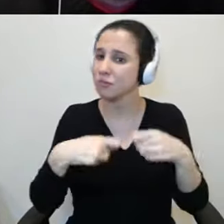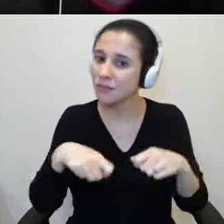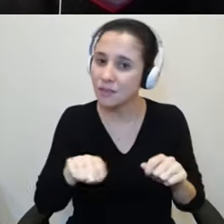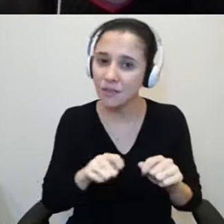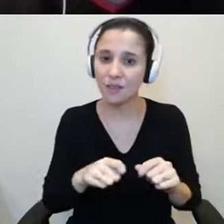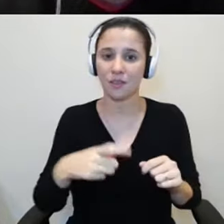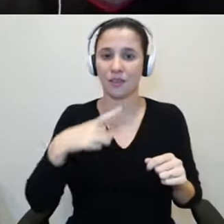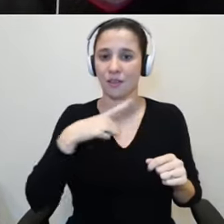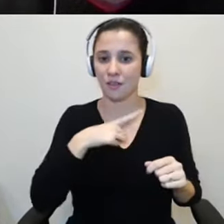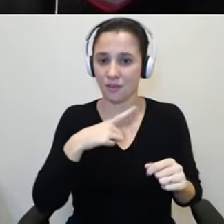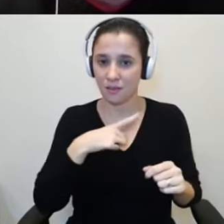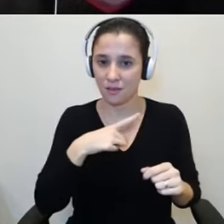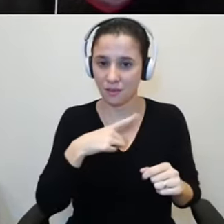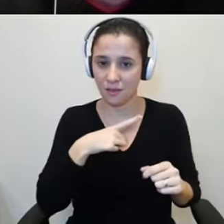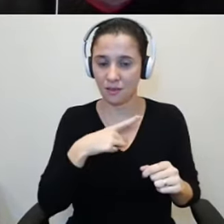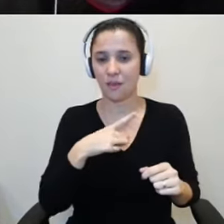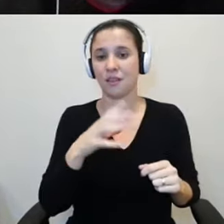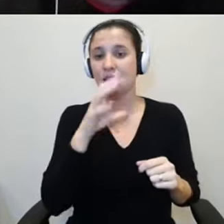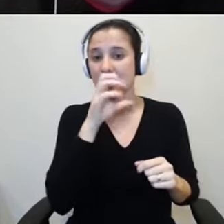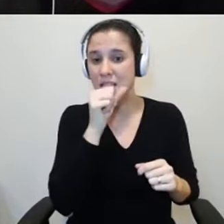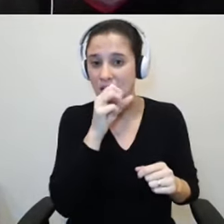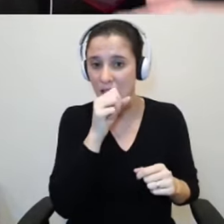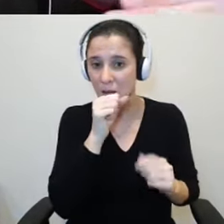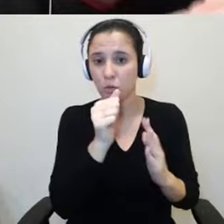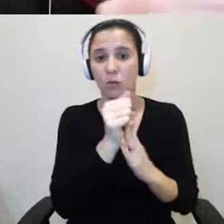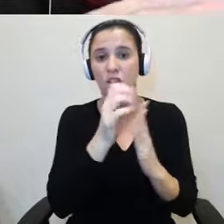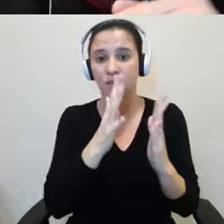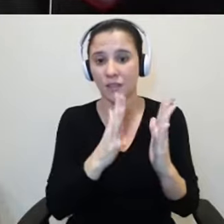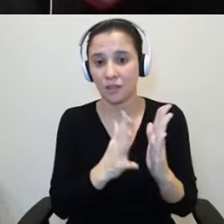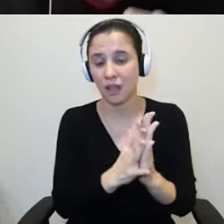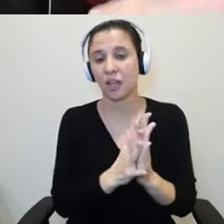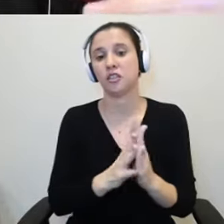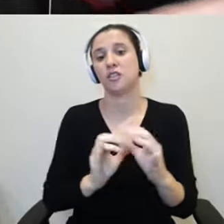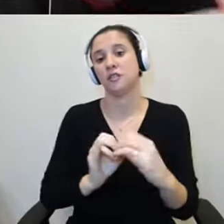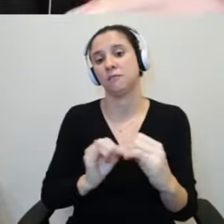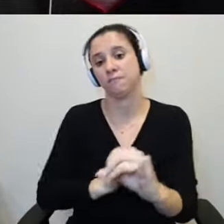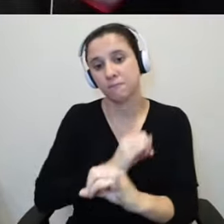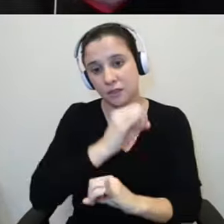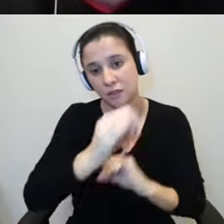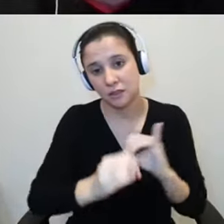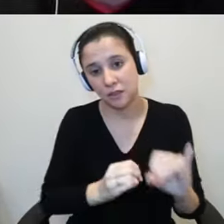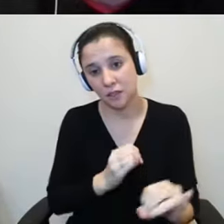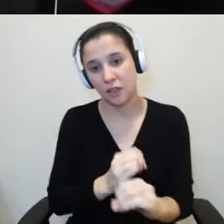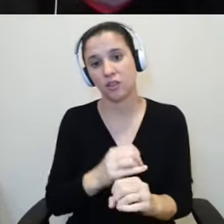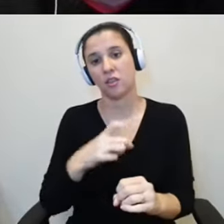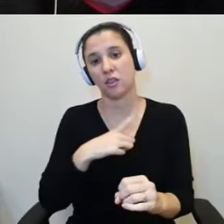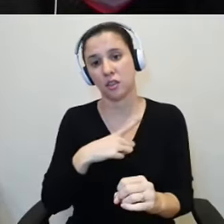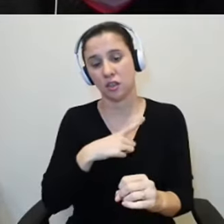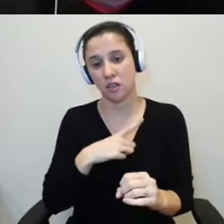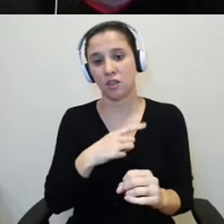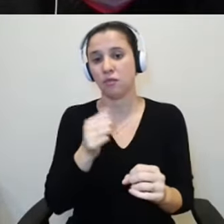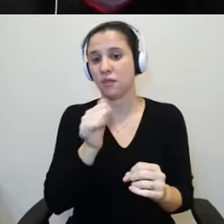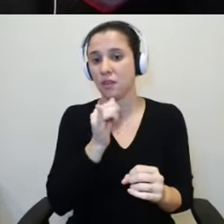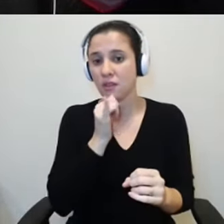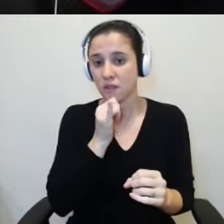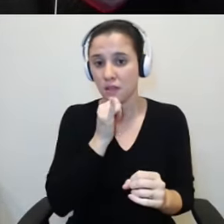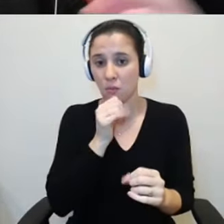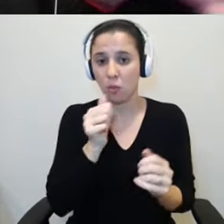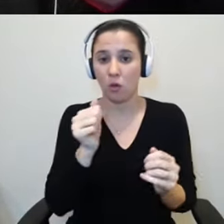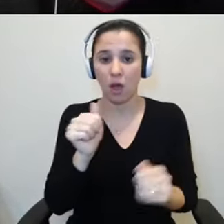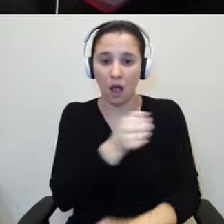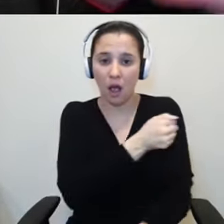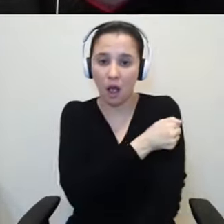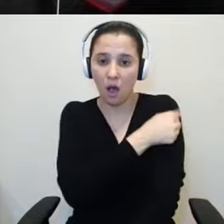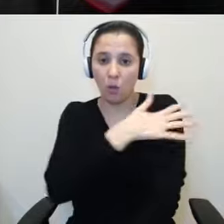assíncronas, atividades síncronas, online, vamos dizer assim, que o aluno tem que estar junto com o professor nessas atividades. Então, a